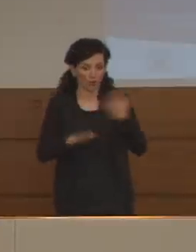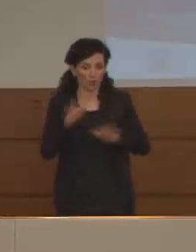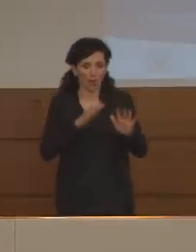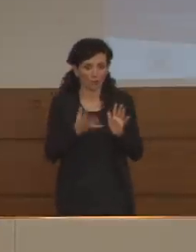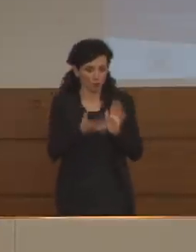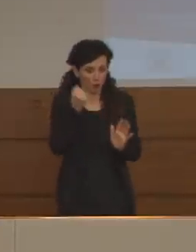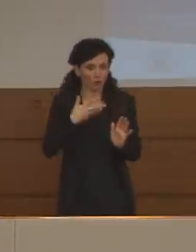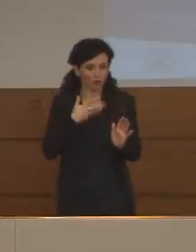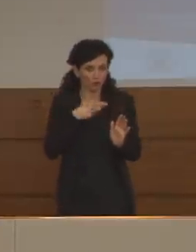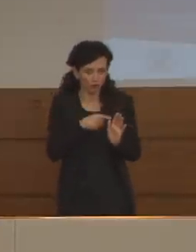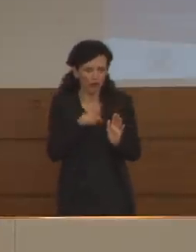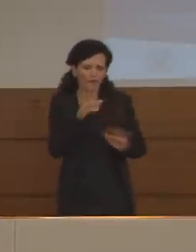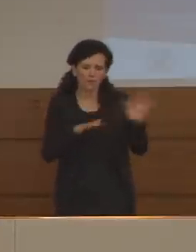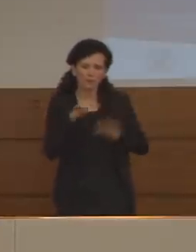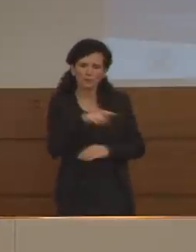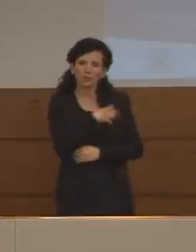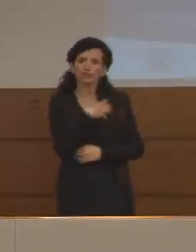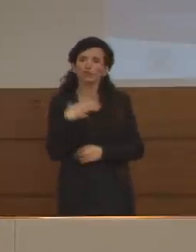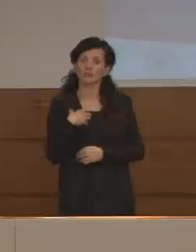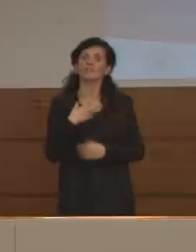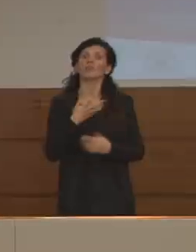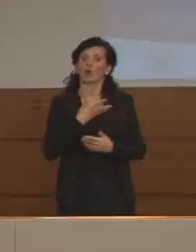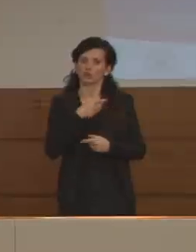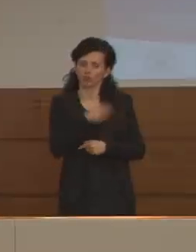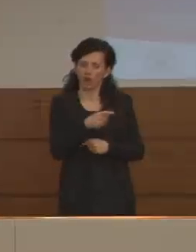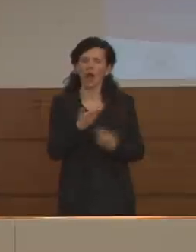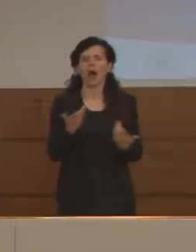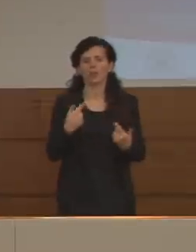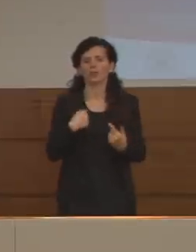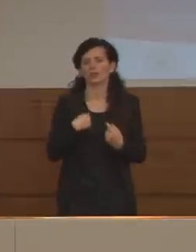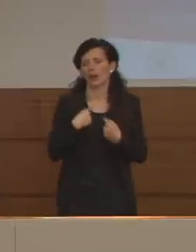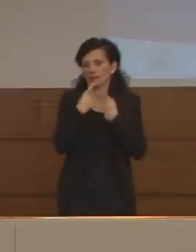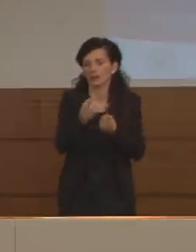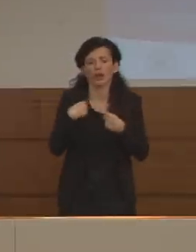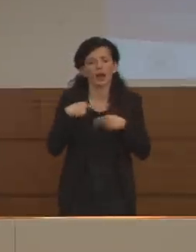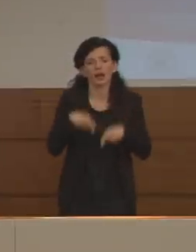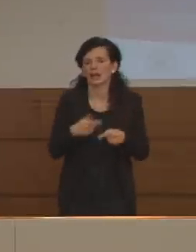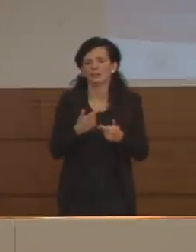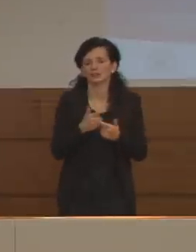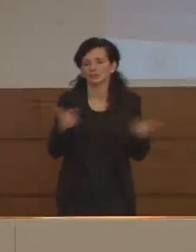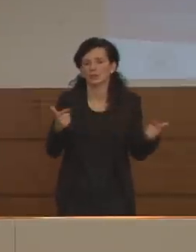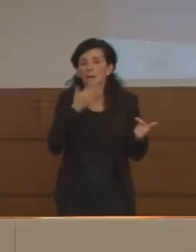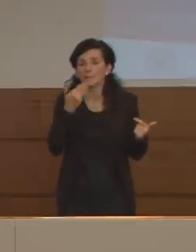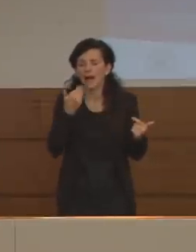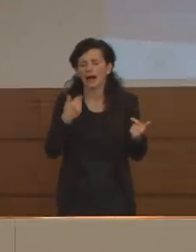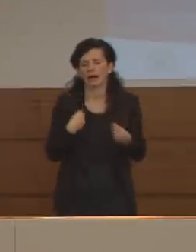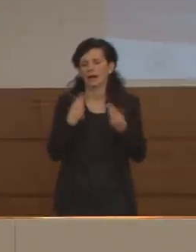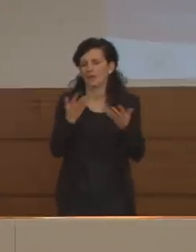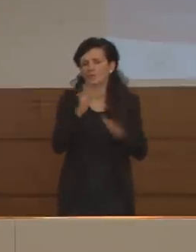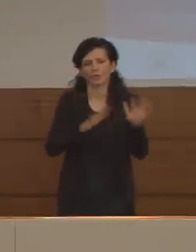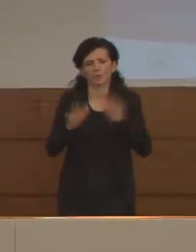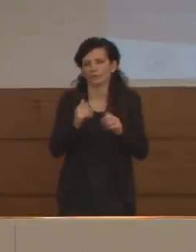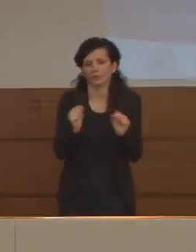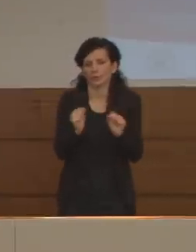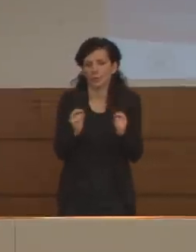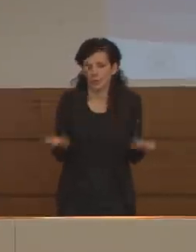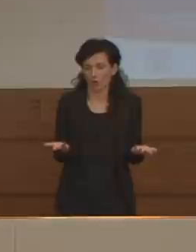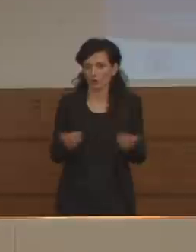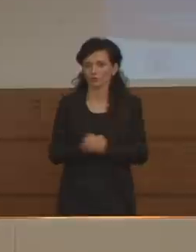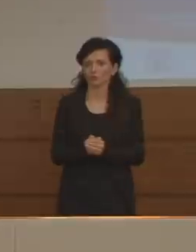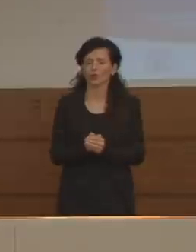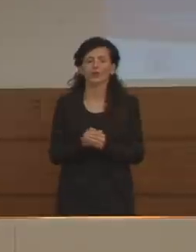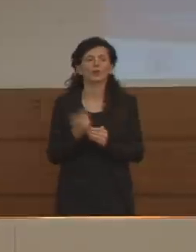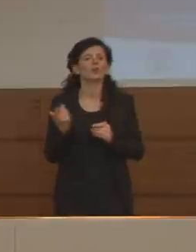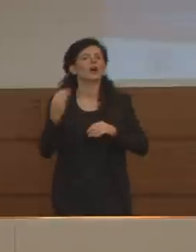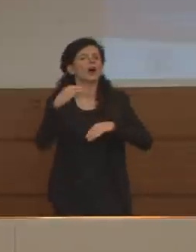di tipo scientifico non avendo gli elementi non vi posso dire nulla adesso credo che valga la pena aggiungere che